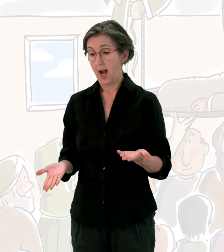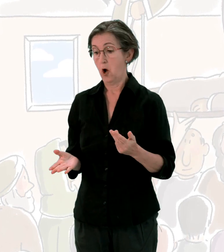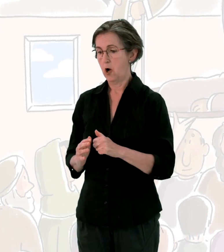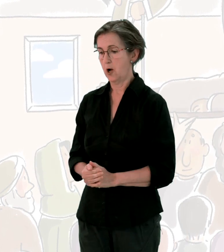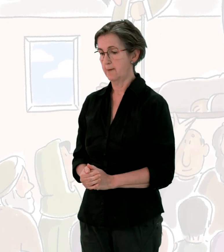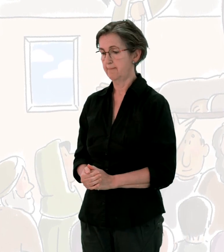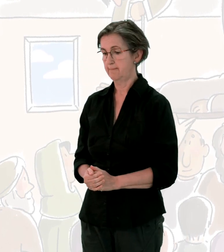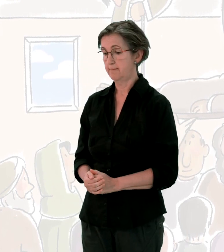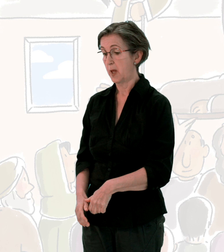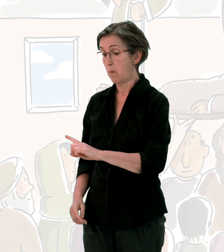Alors Jésus dit au paralysé :